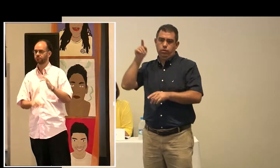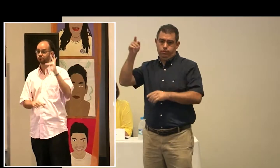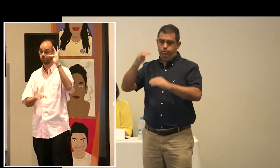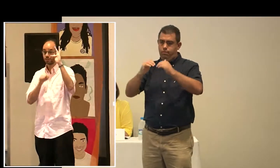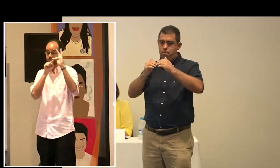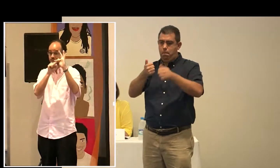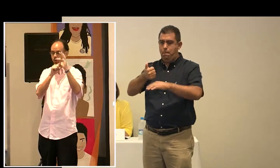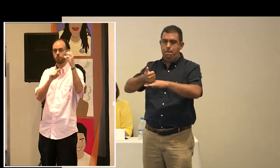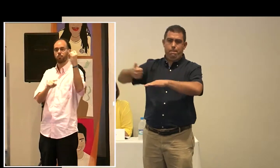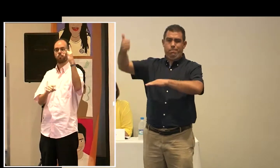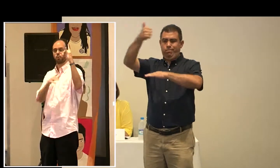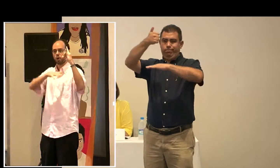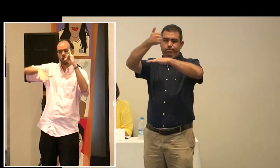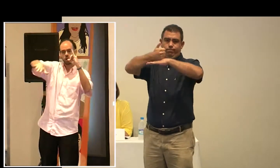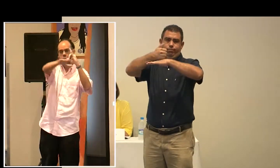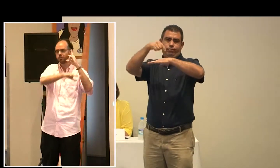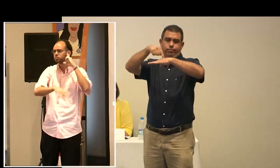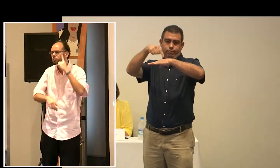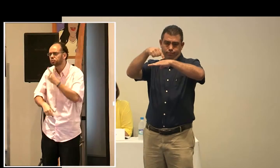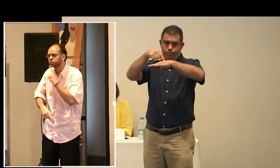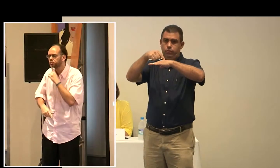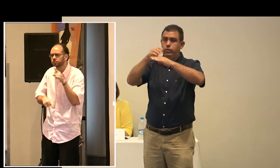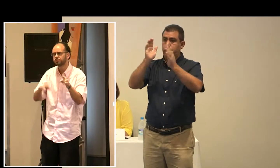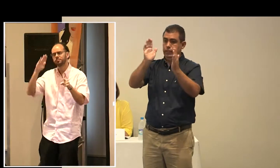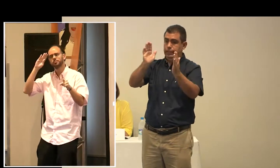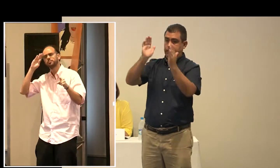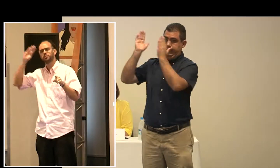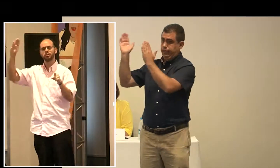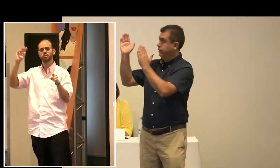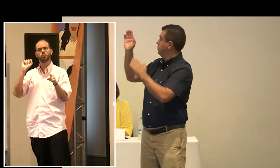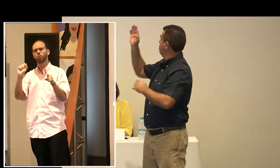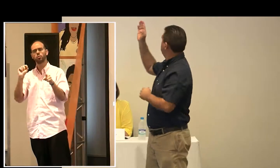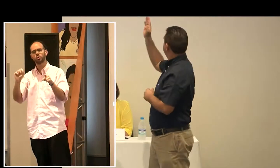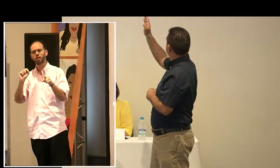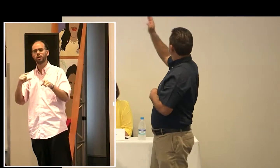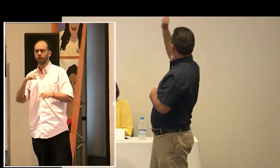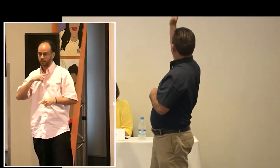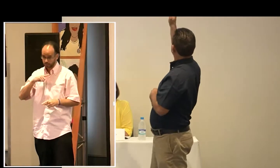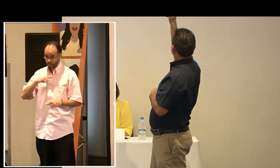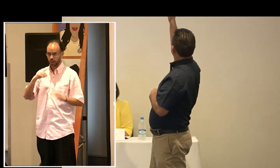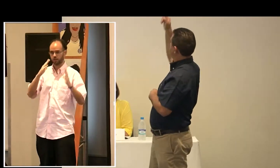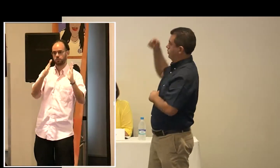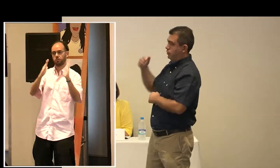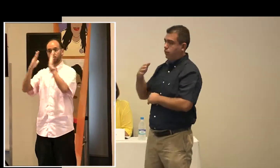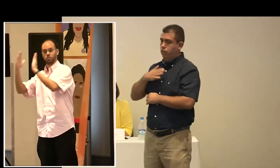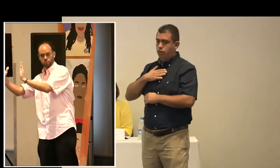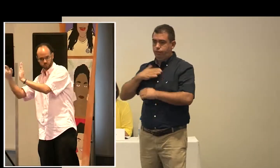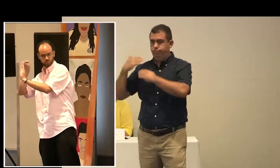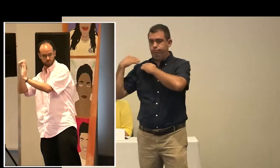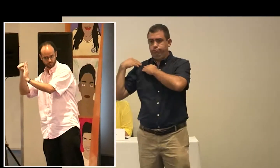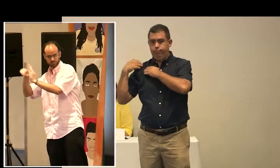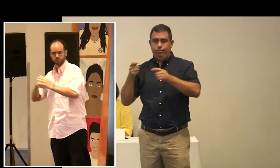Eu sou de uma importante federação na Bolívia, uma federação de surdos.